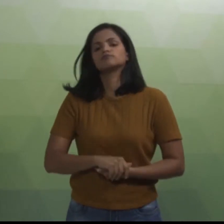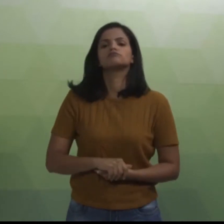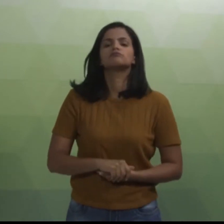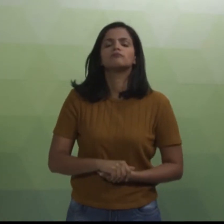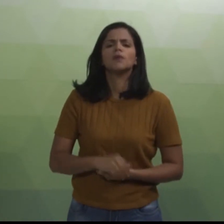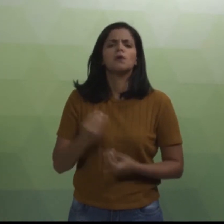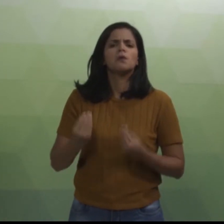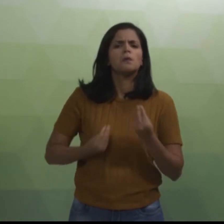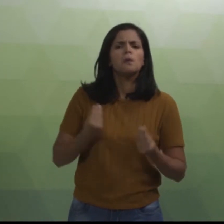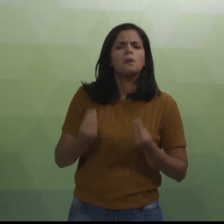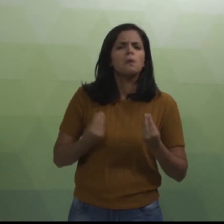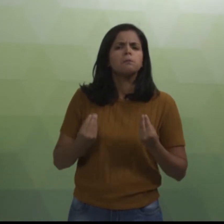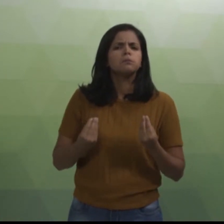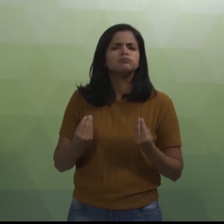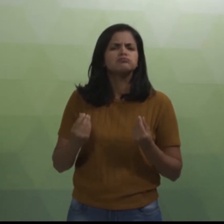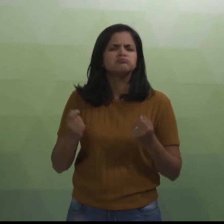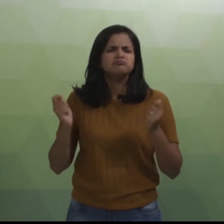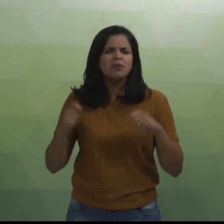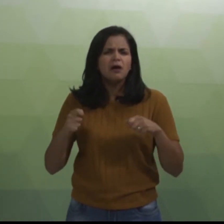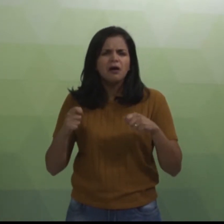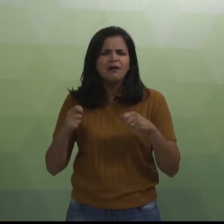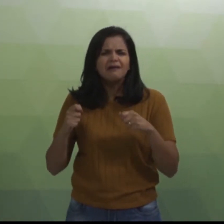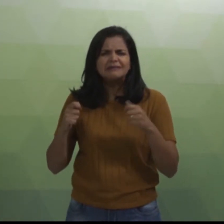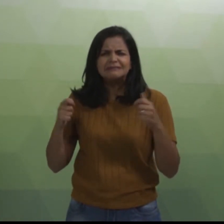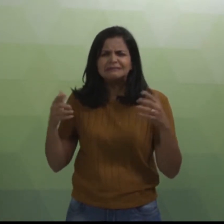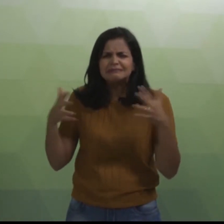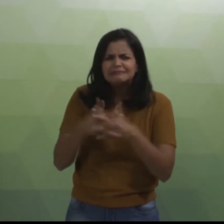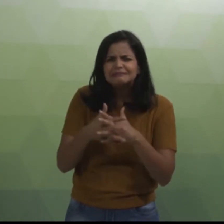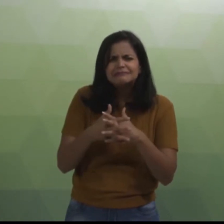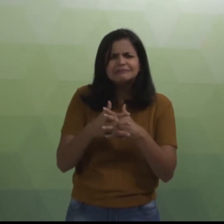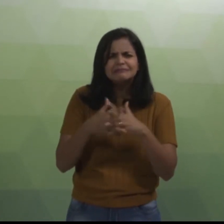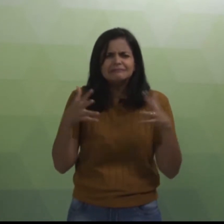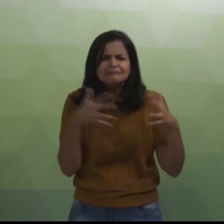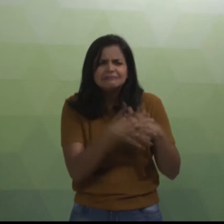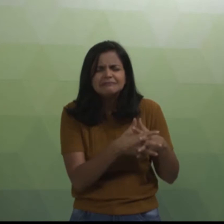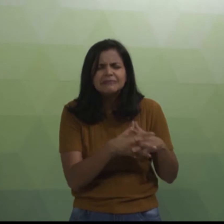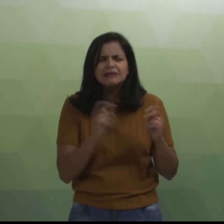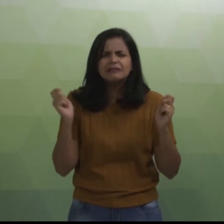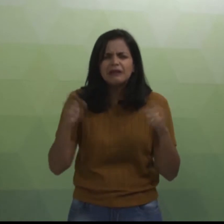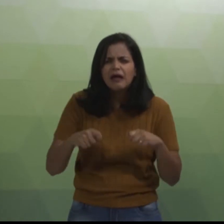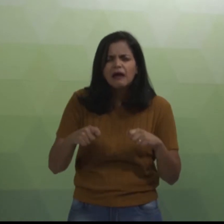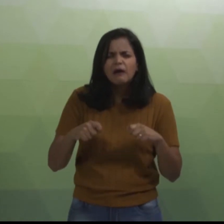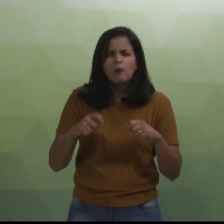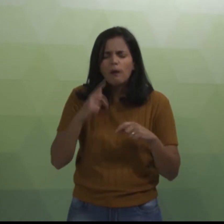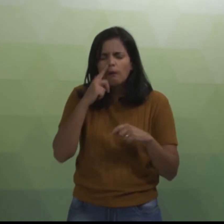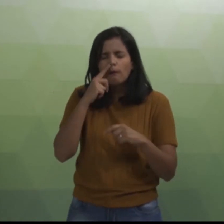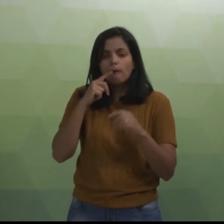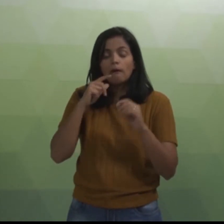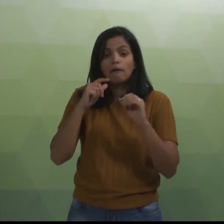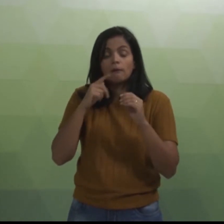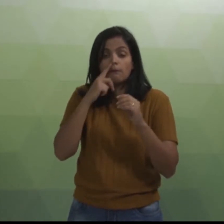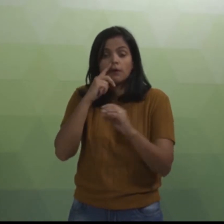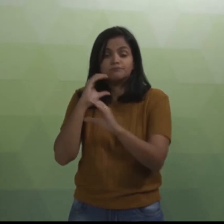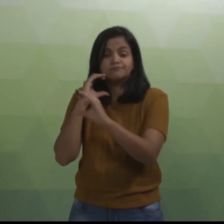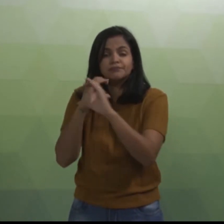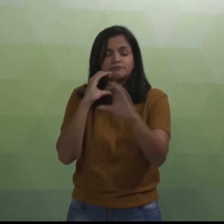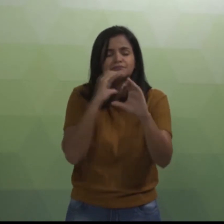Quer seja presente ou ausente. Eu posso fazer isso? Vai ficar confuso?